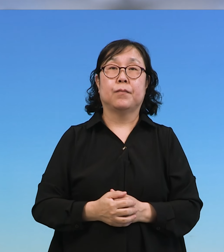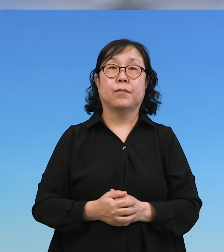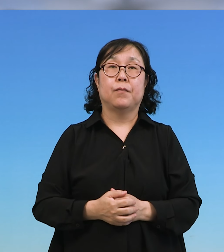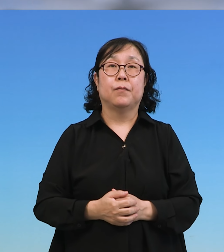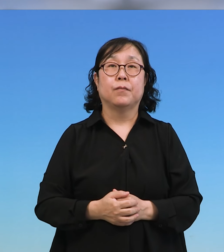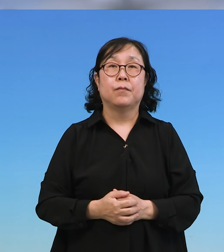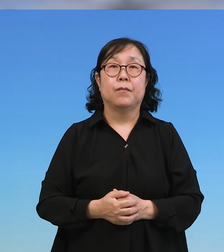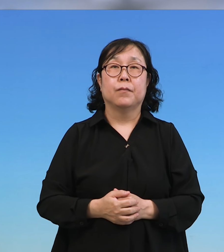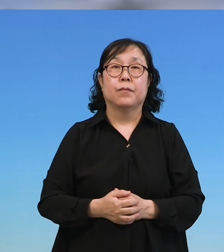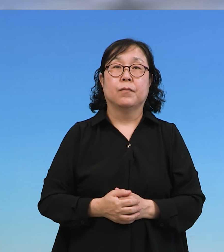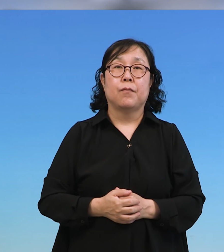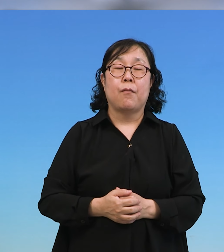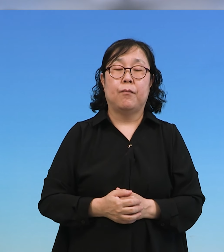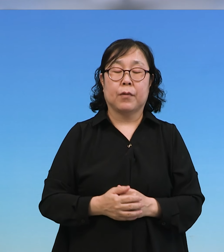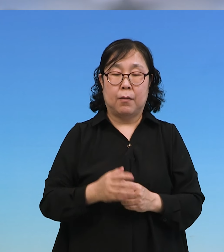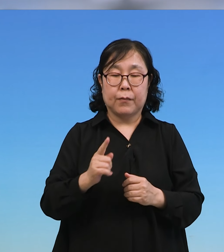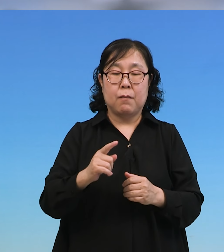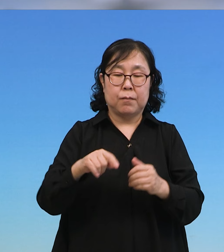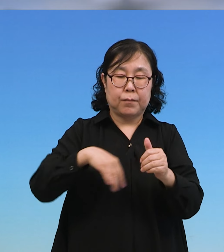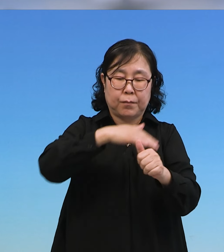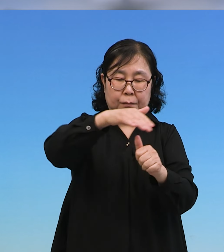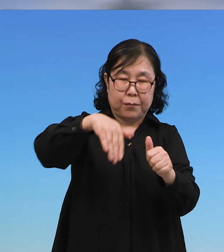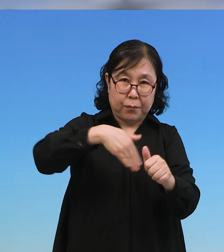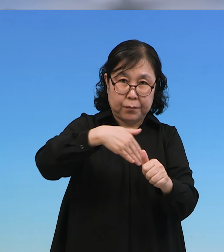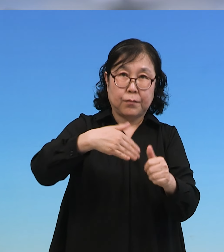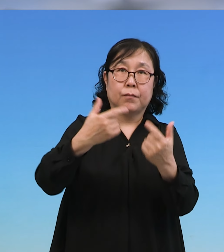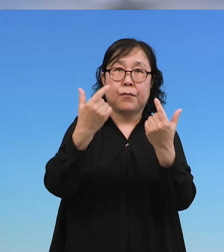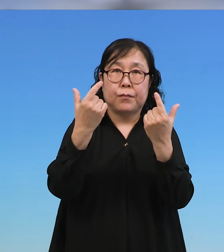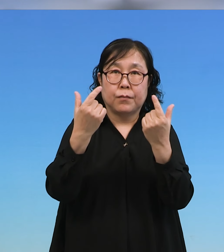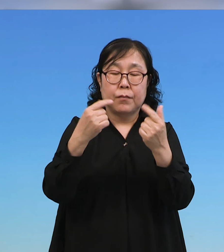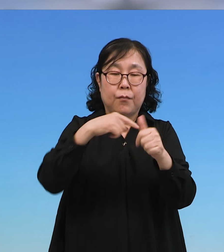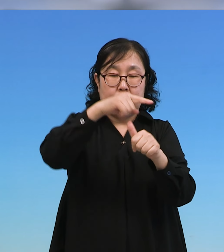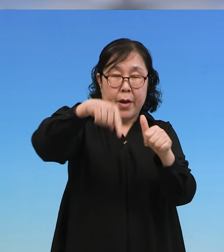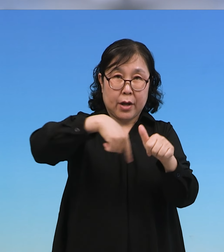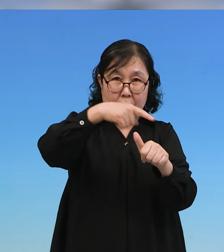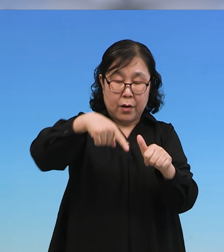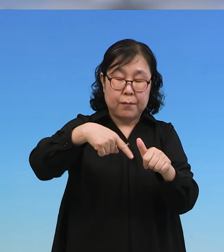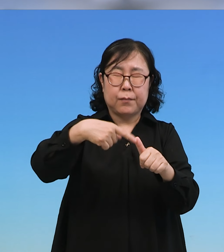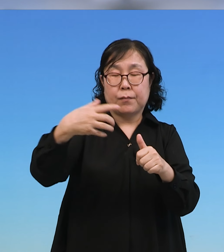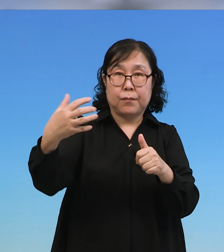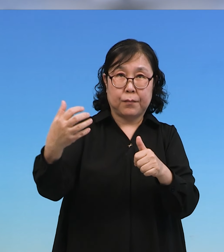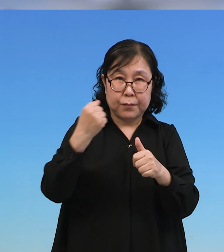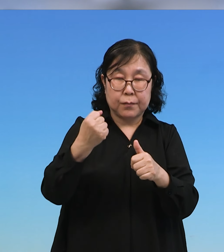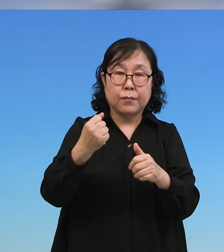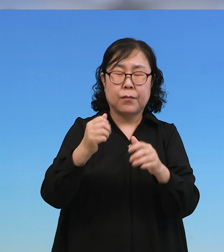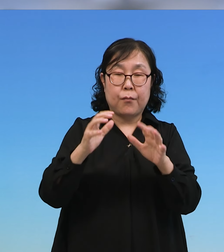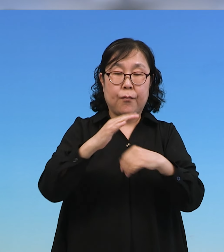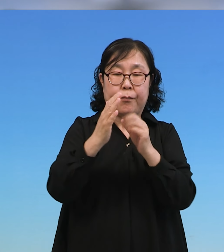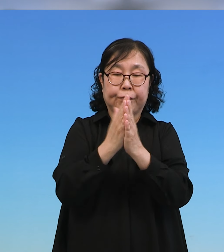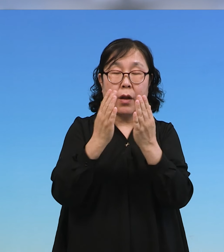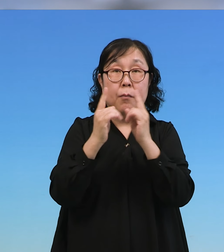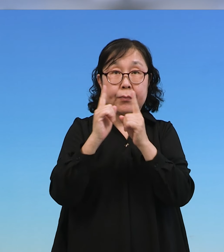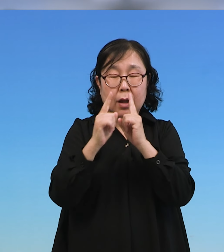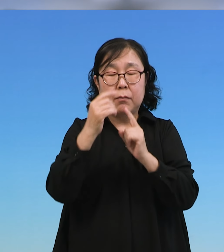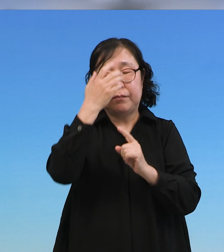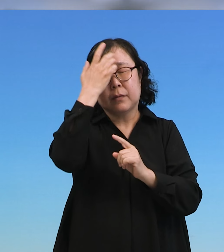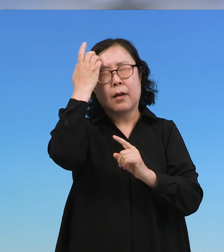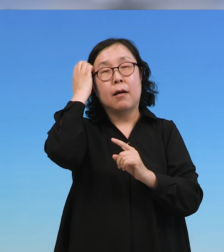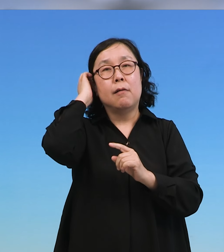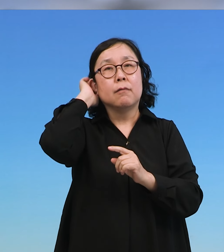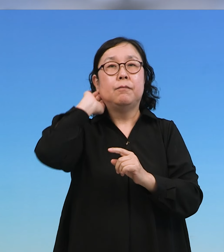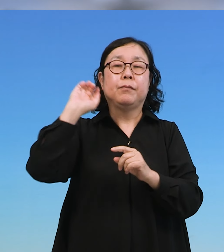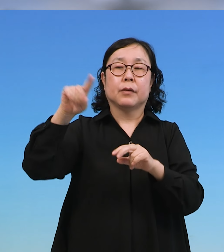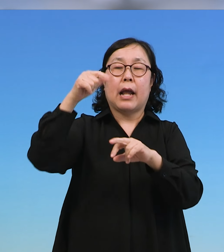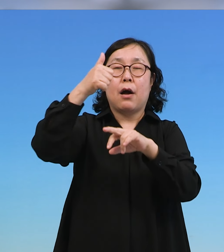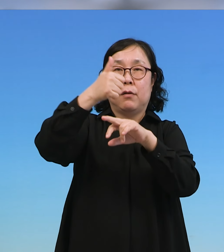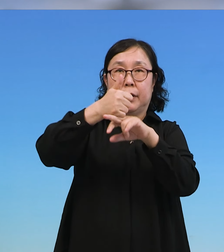이런 내용을 배경으로 한 게 오늘 본문인데요. 오늘 본문에 보면은 다윗이 그 사울 왕의 그